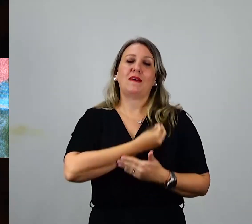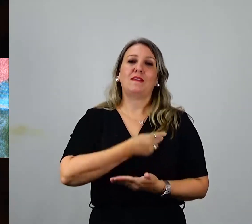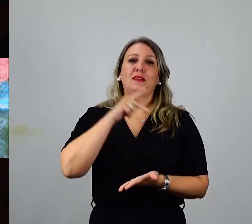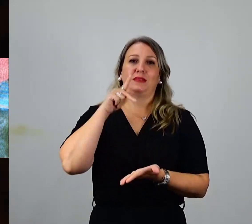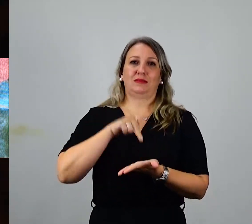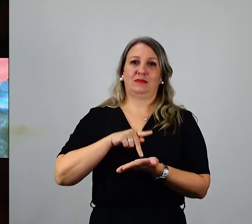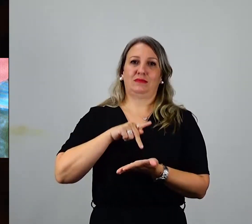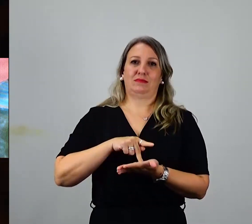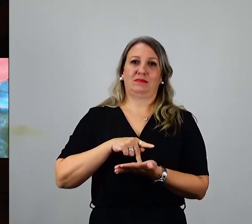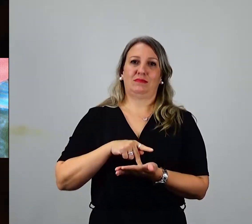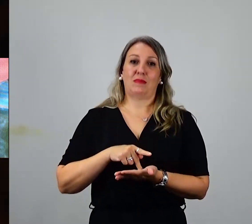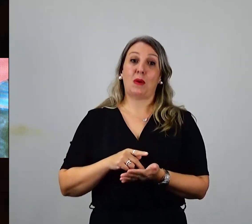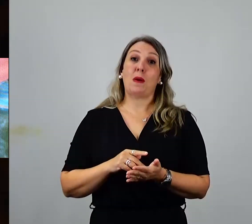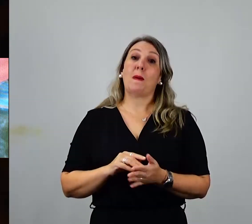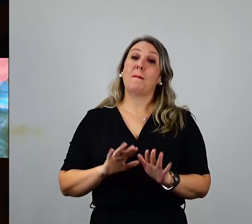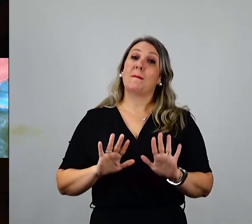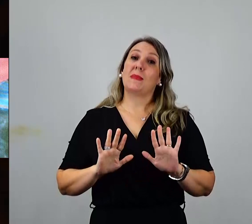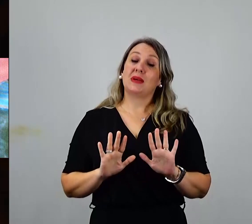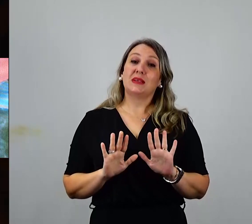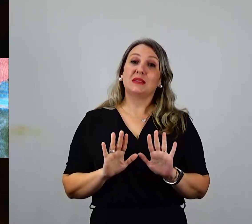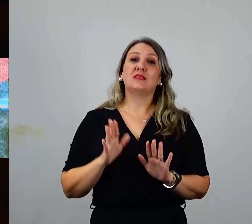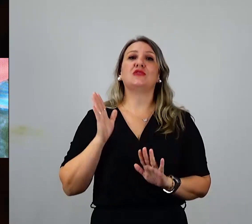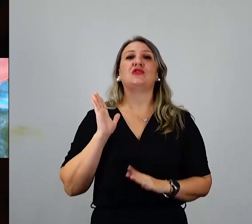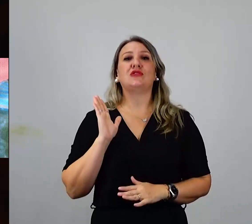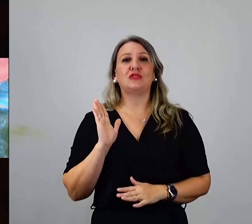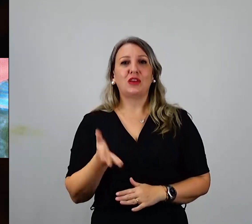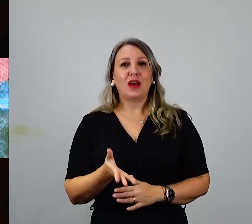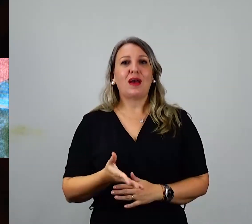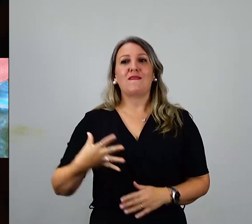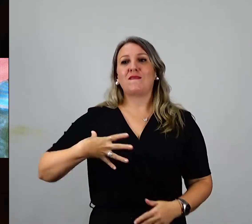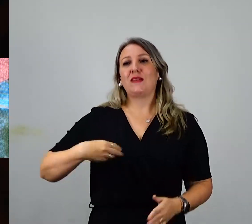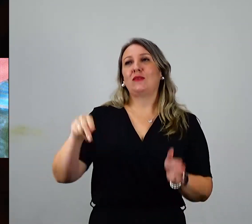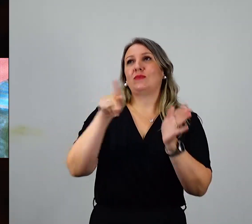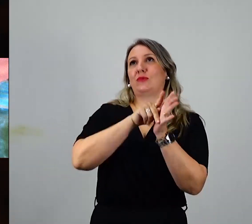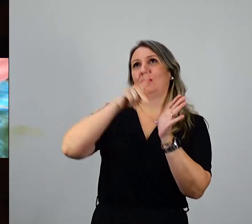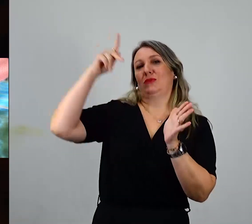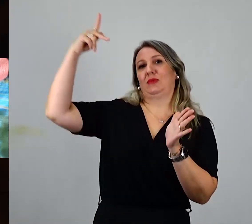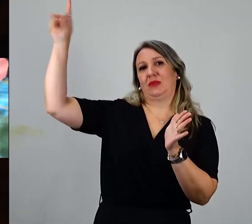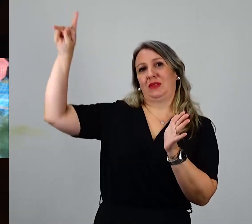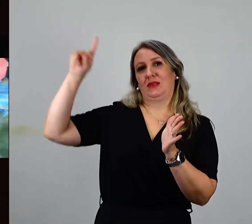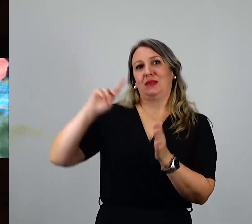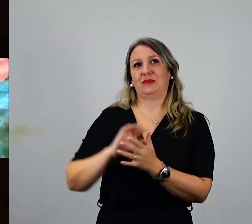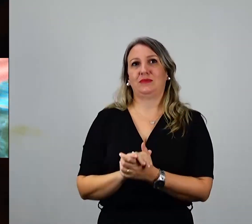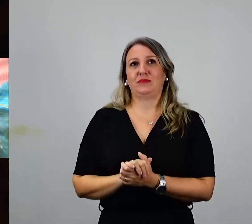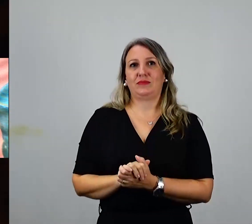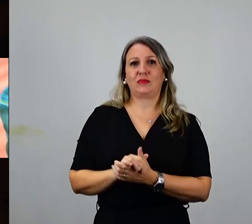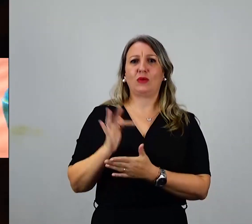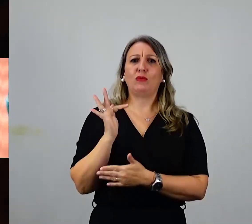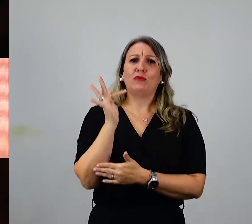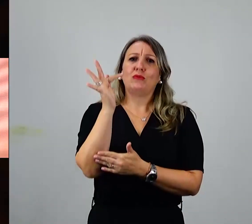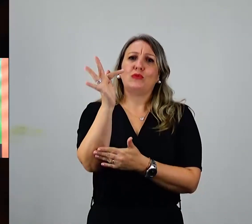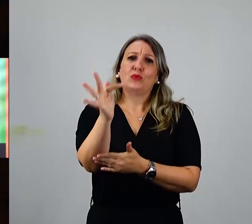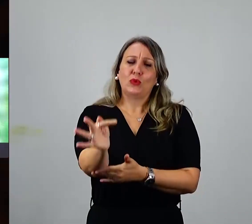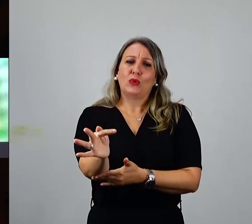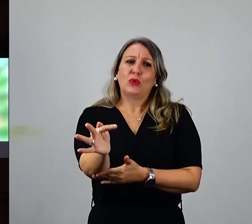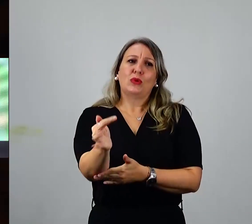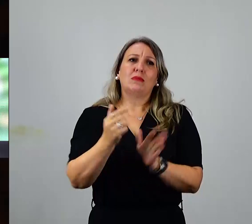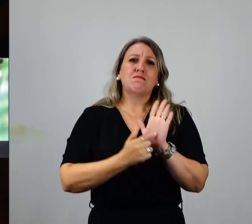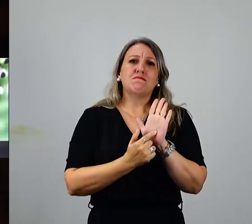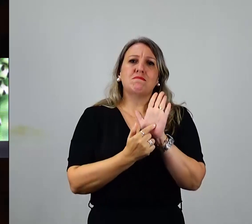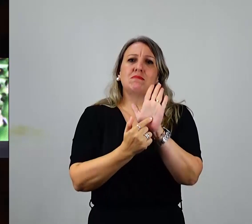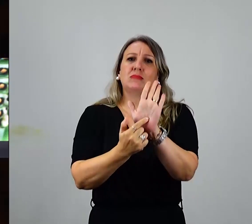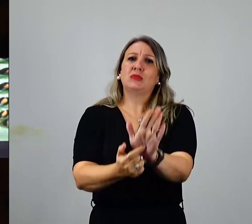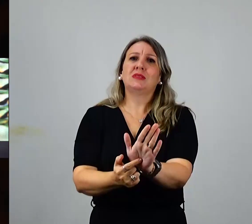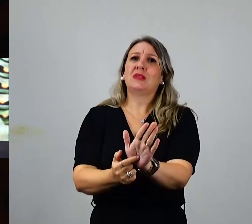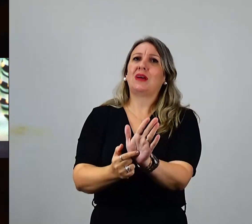somos filhos de Deus. E quando ele se manifestar, nós também vamos ser manifestados, vamos ver